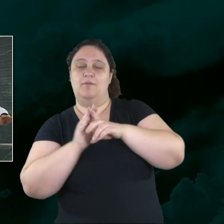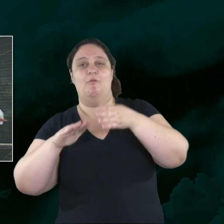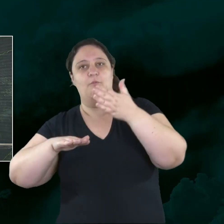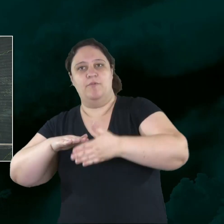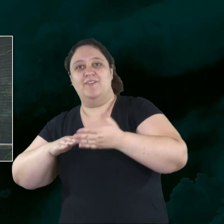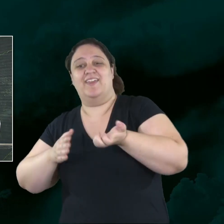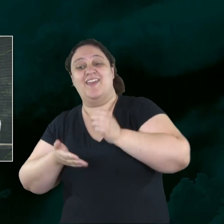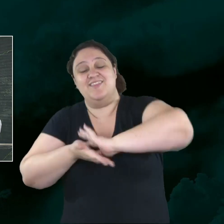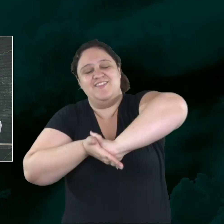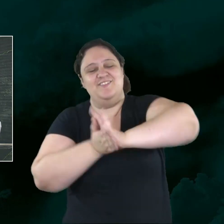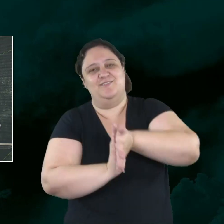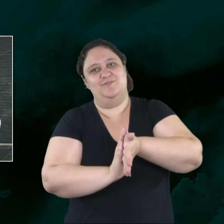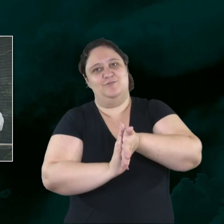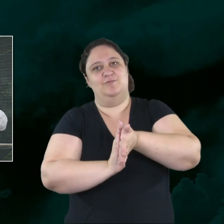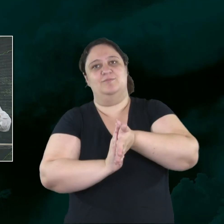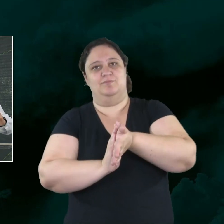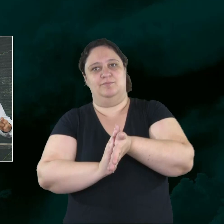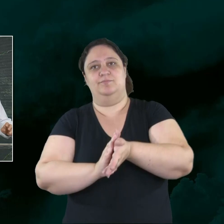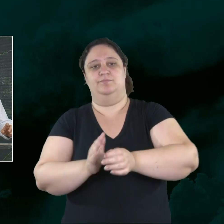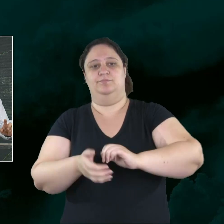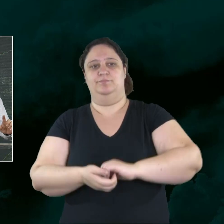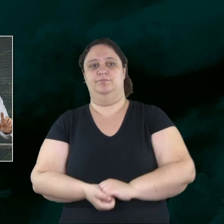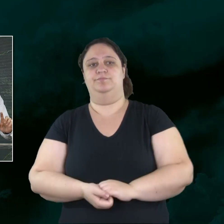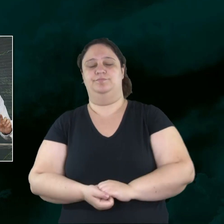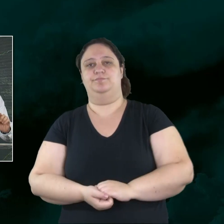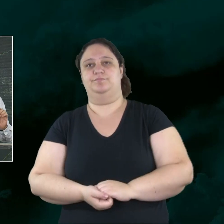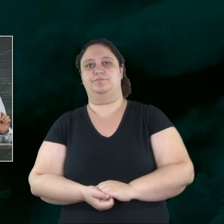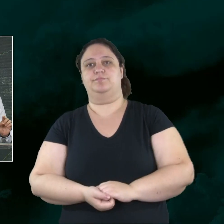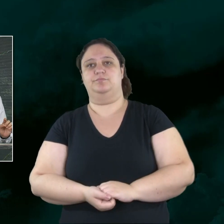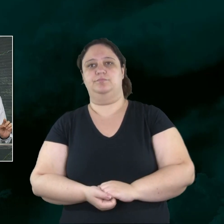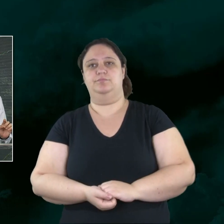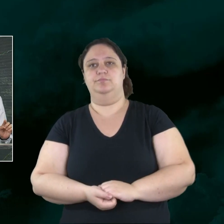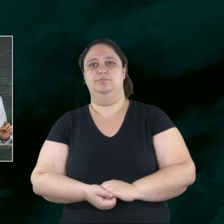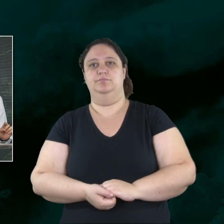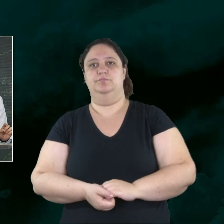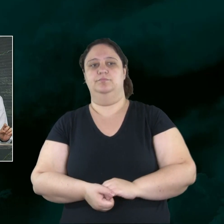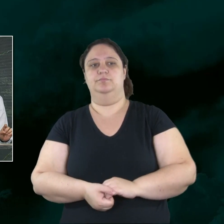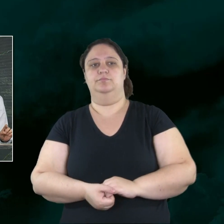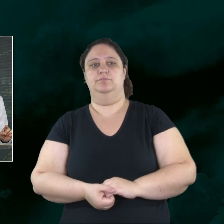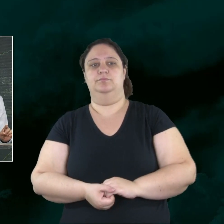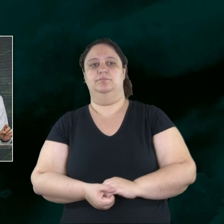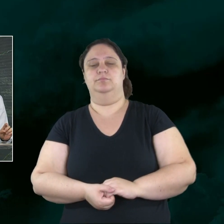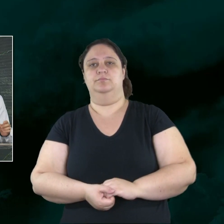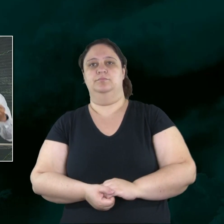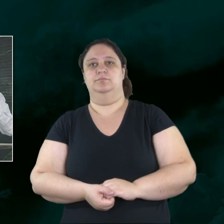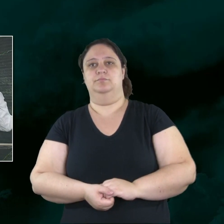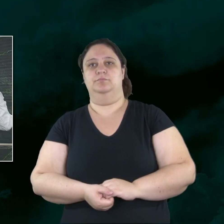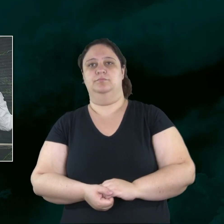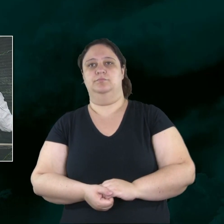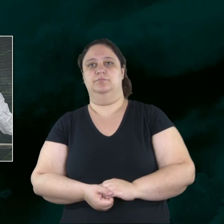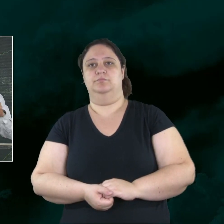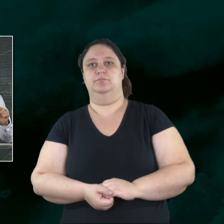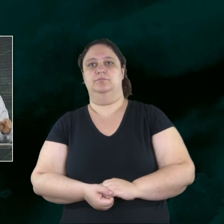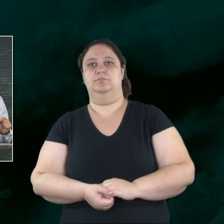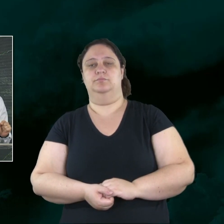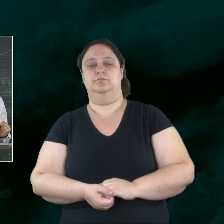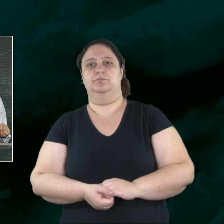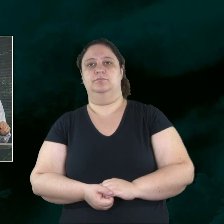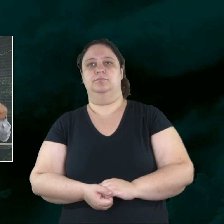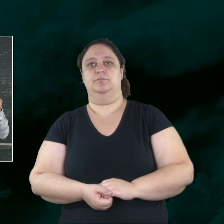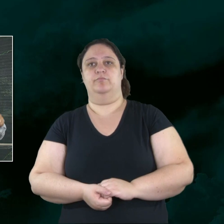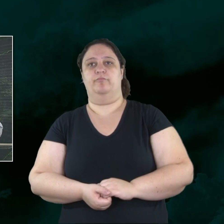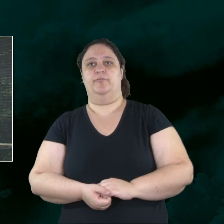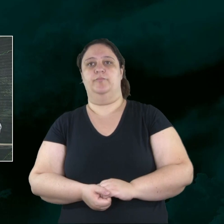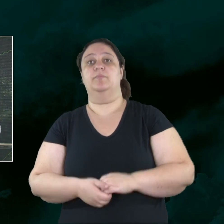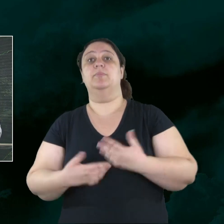erradicar. Nós, né, vou colocar aqui, na verdade... Aqui, ó,